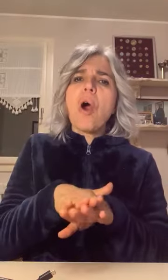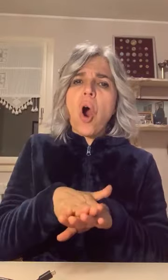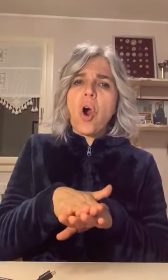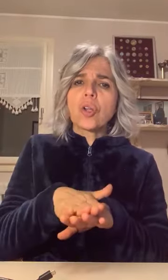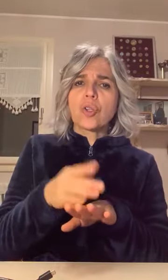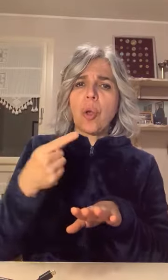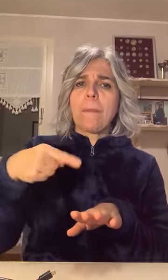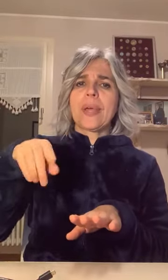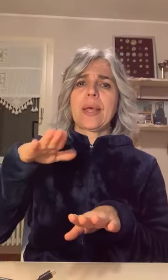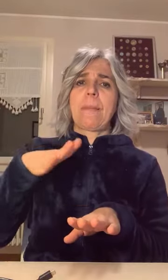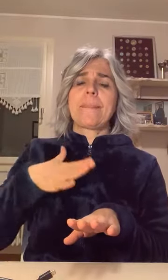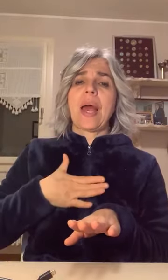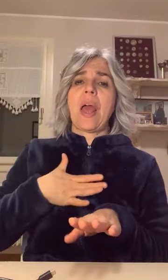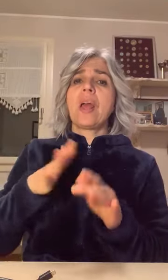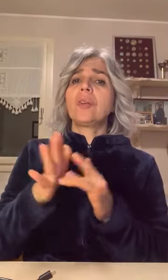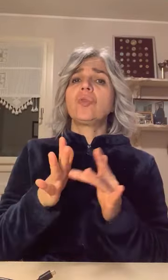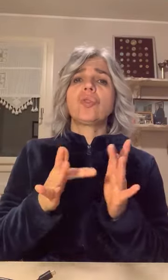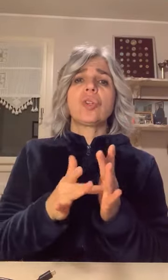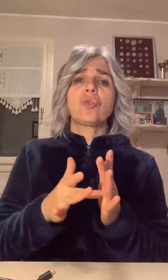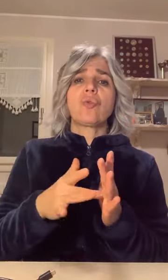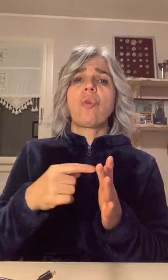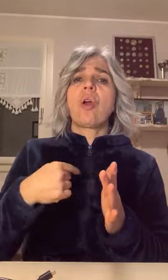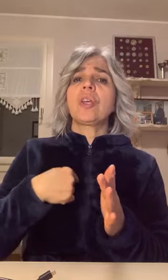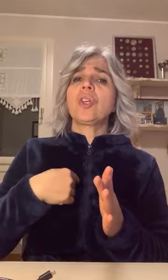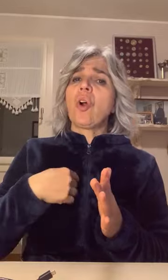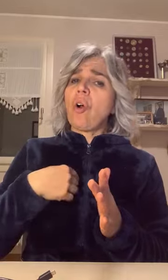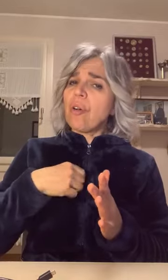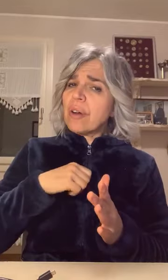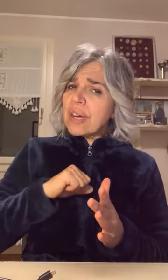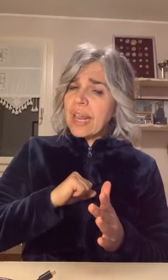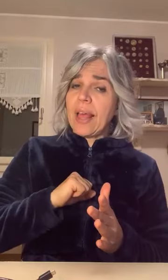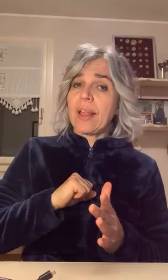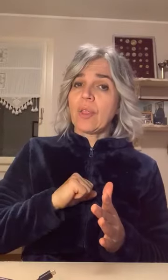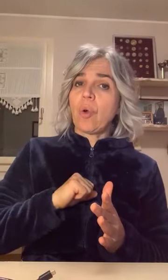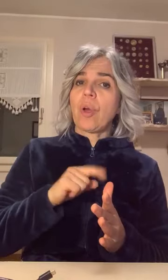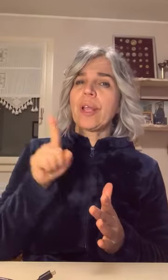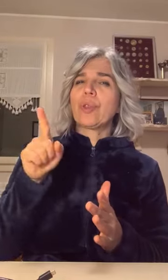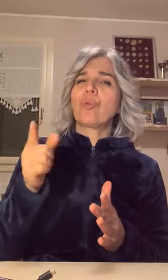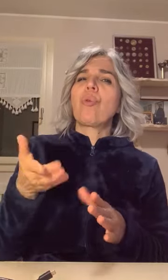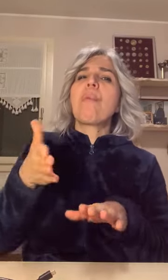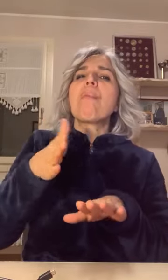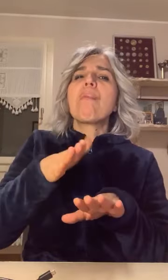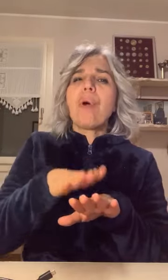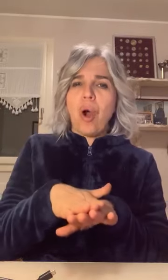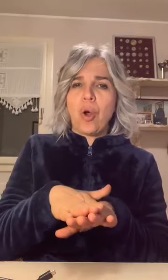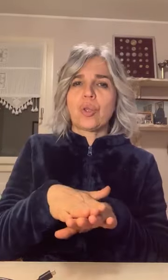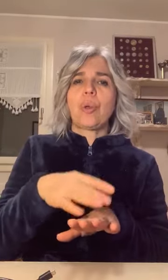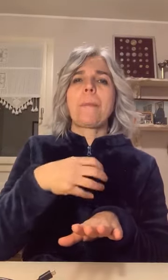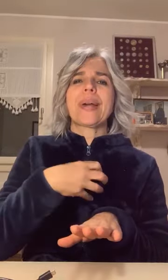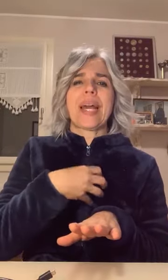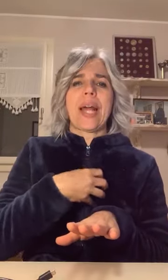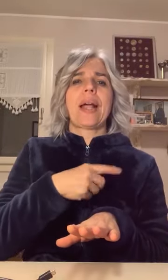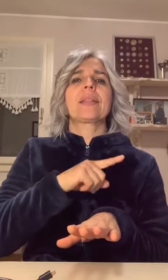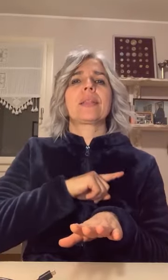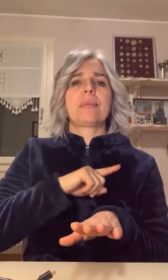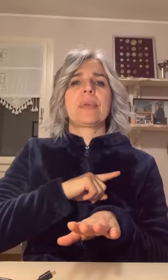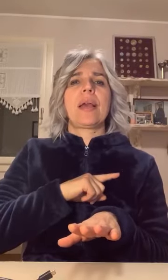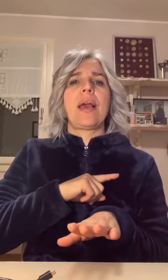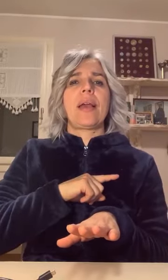tu diventi il Signore della mia vita. Ecco, queste parole, come ci dice Giacomo nella sua lettera,